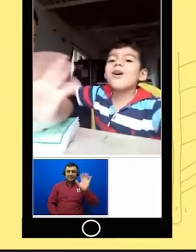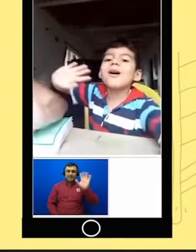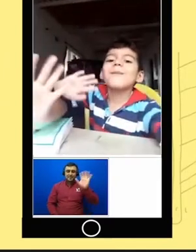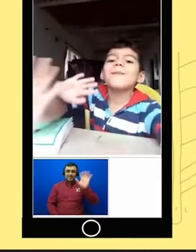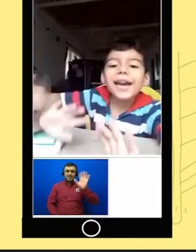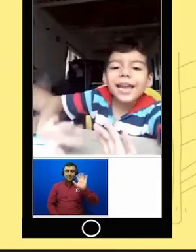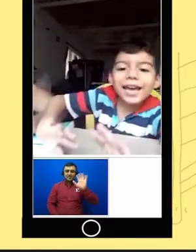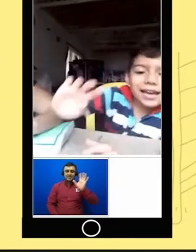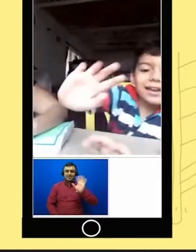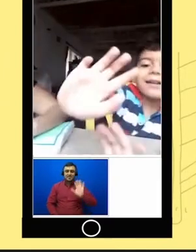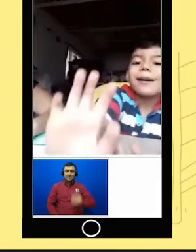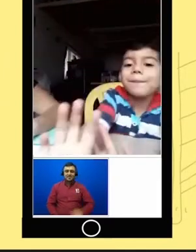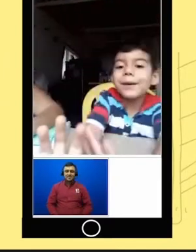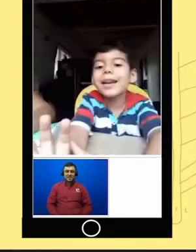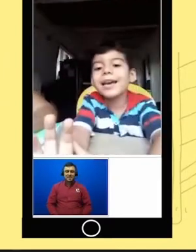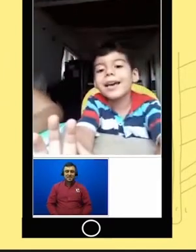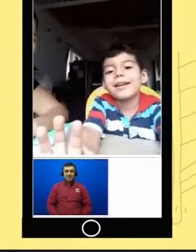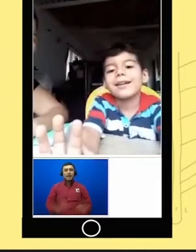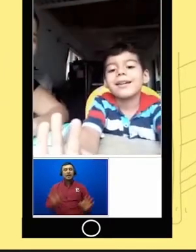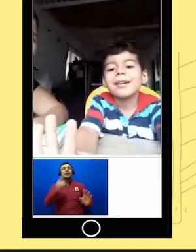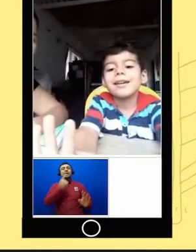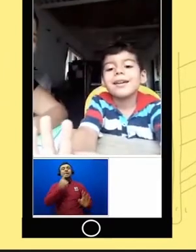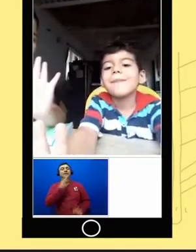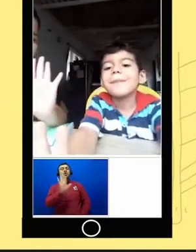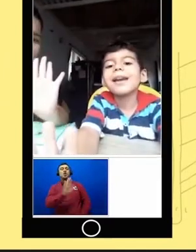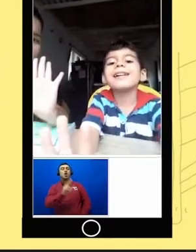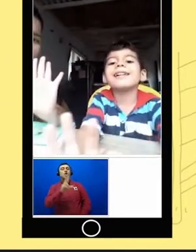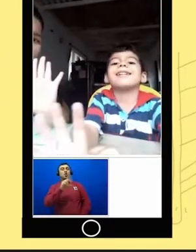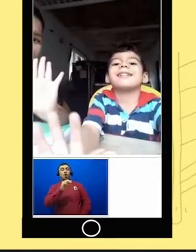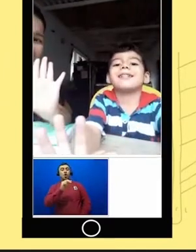¡Ya terminamos el servicio! ¡Chao! ¡Espere!